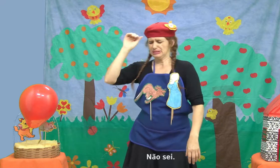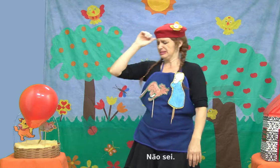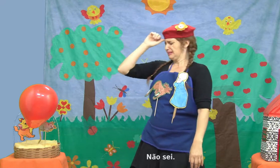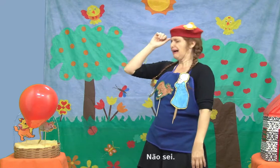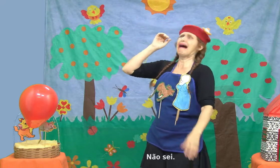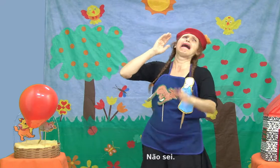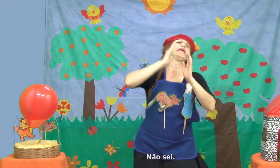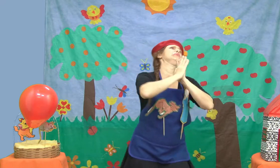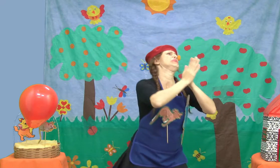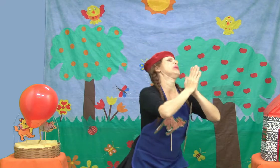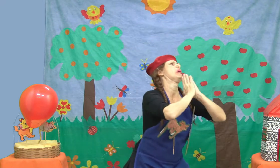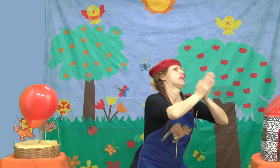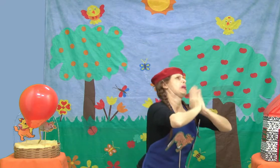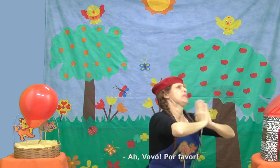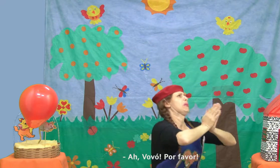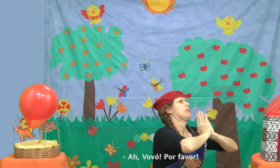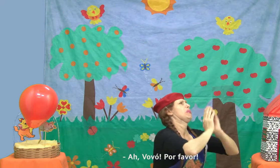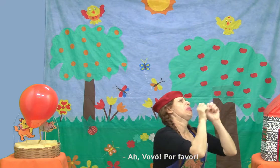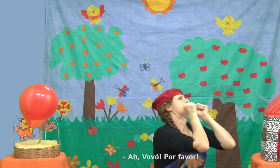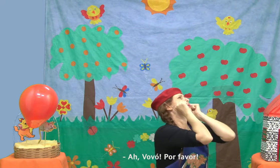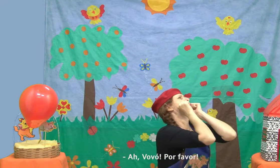sei o vôo o